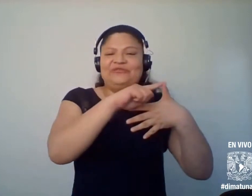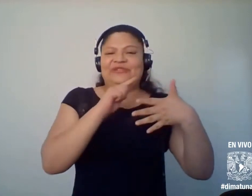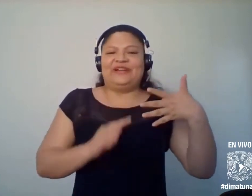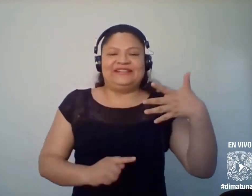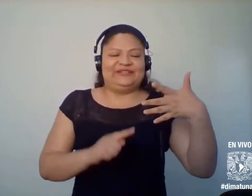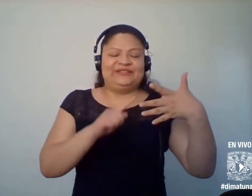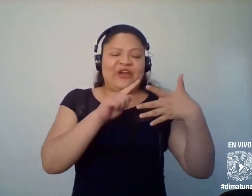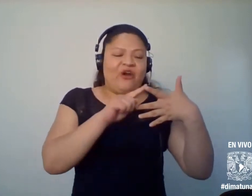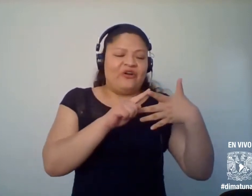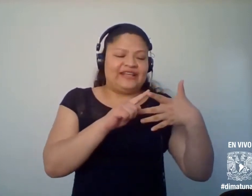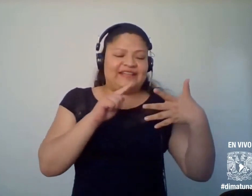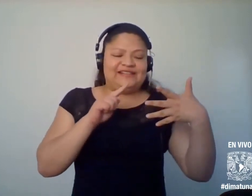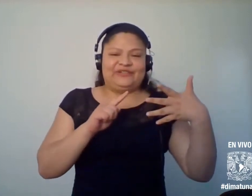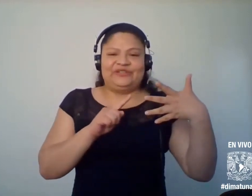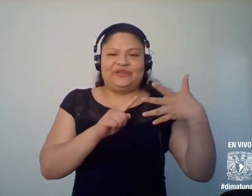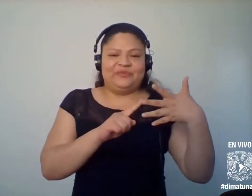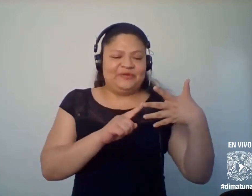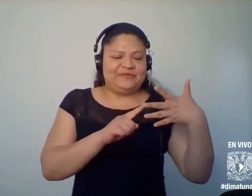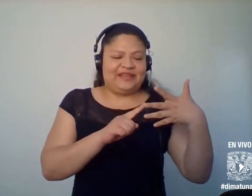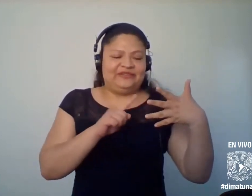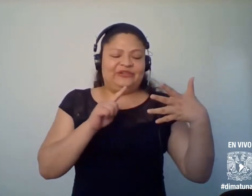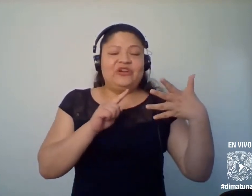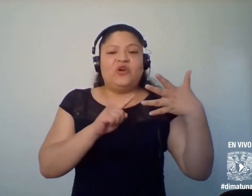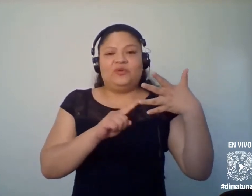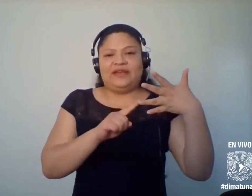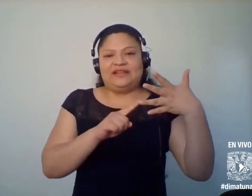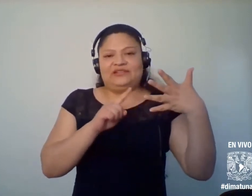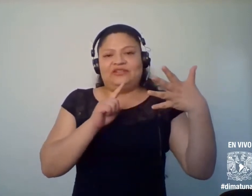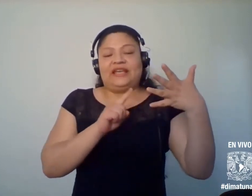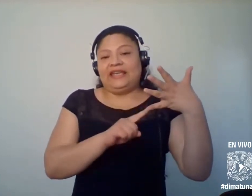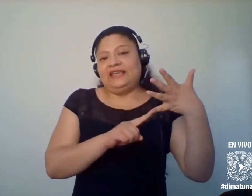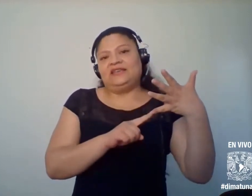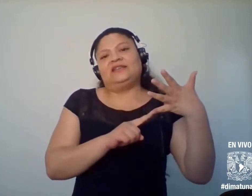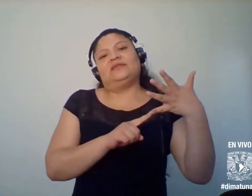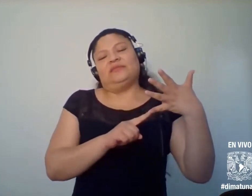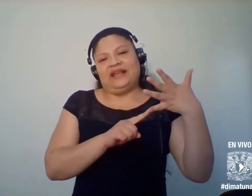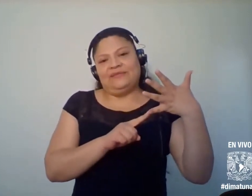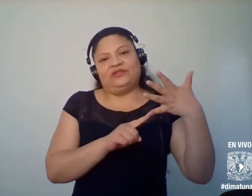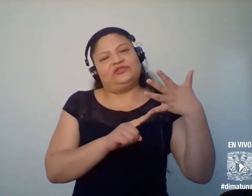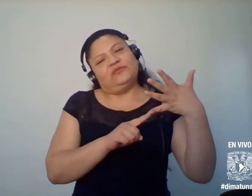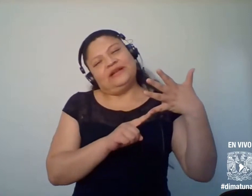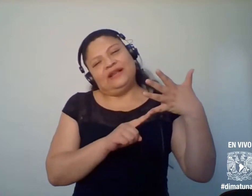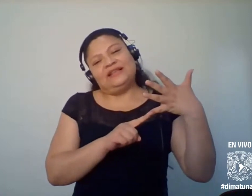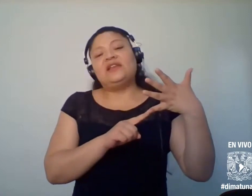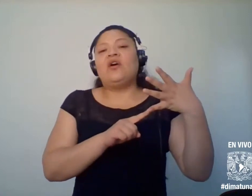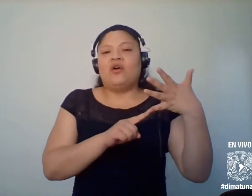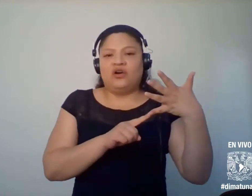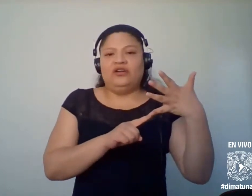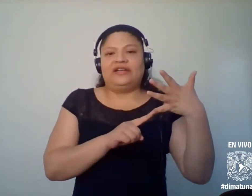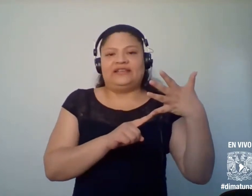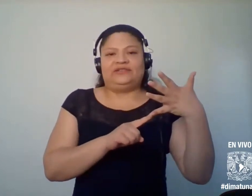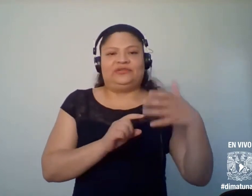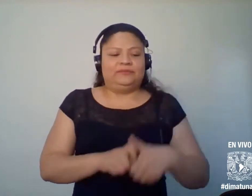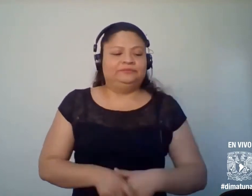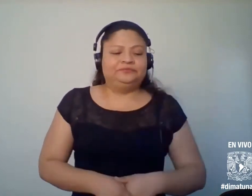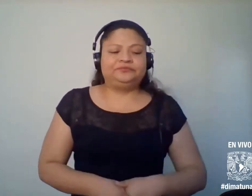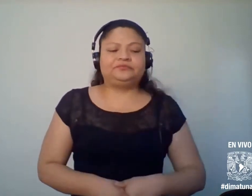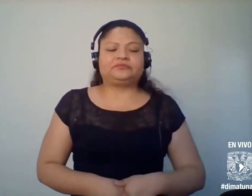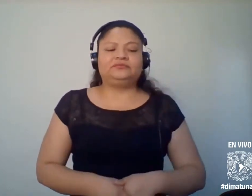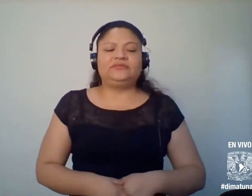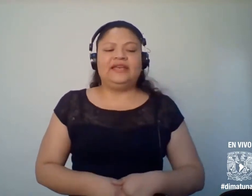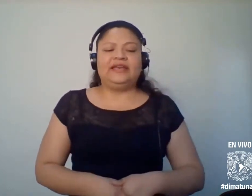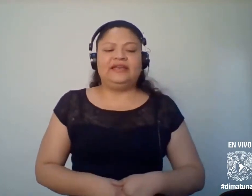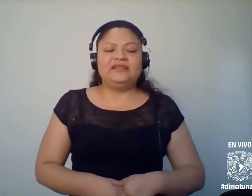repasar: configuración, orientación, movimiento, ubicación y elementos no manuales o gestos.